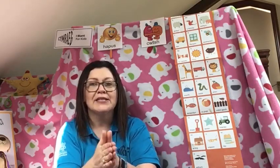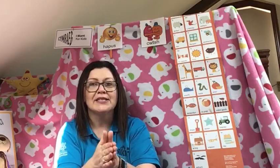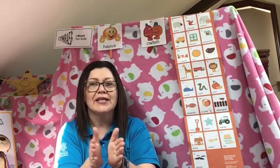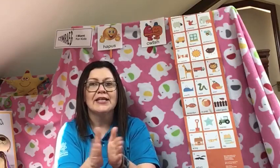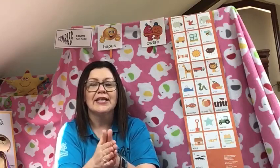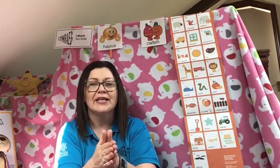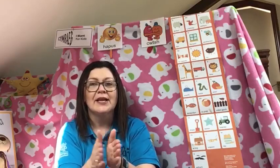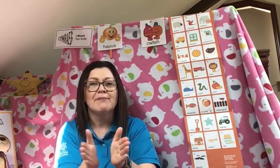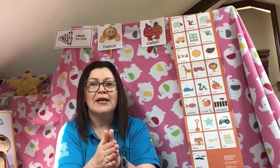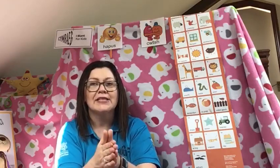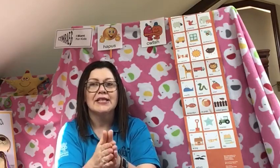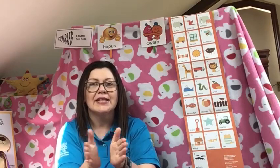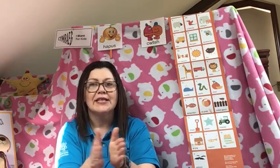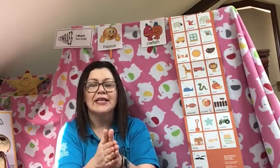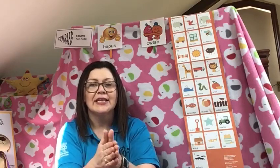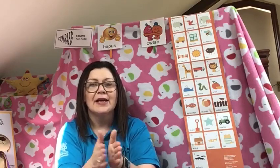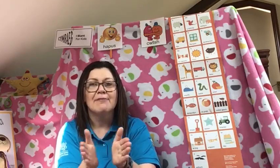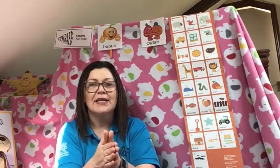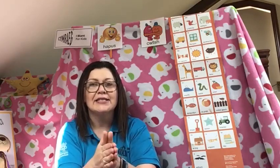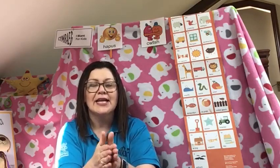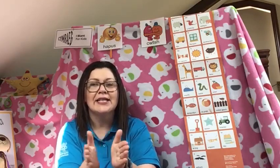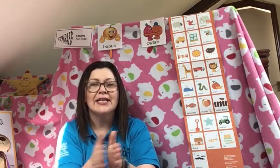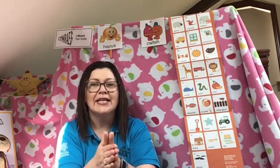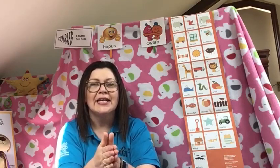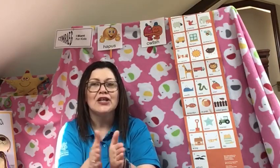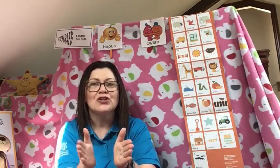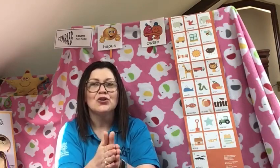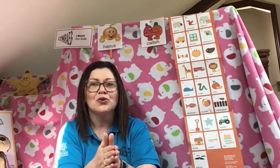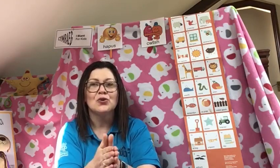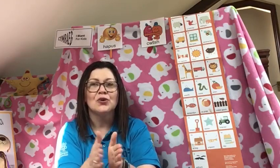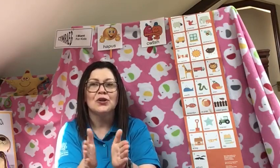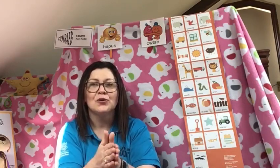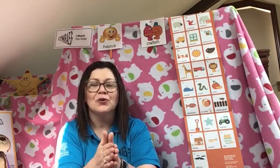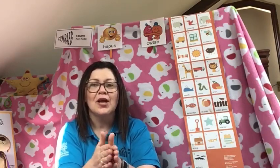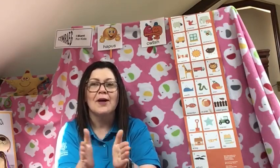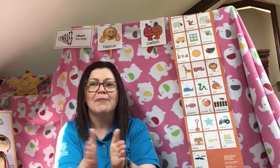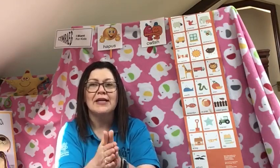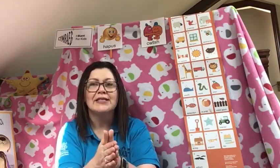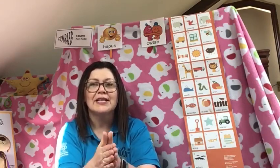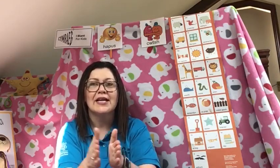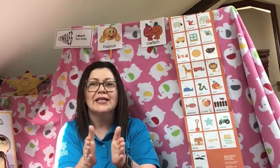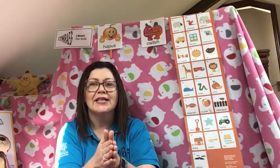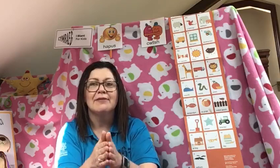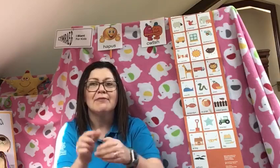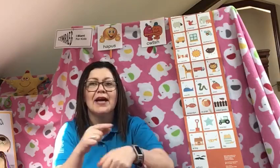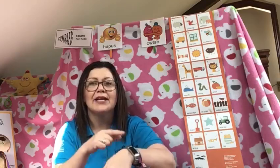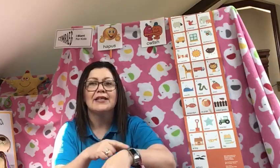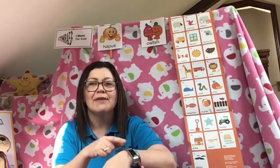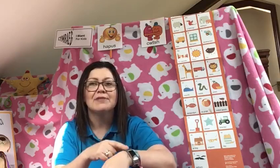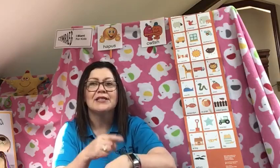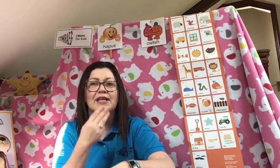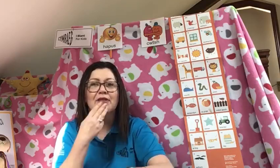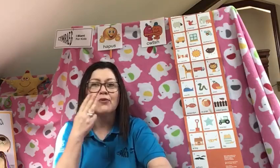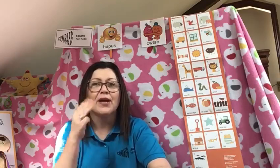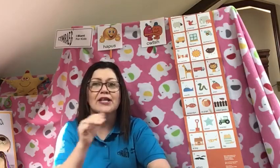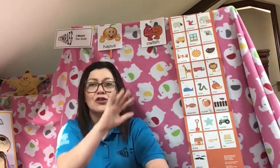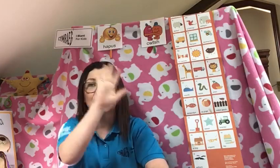bant a ni, bant a ni, bant a ni, tŵr y lŵr a bant a ni, mae'n amser ddweud